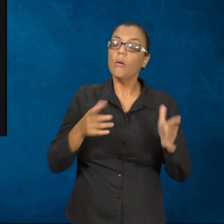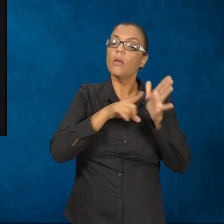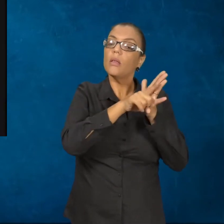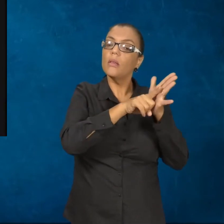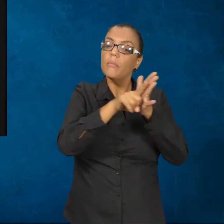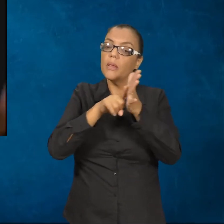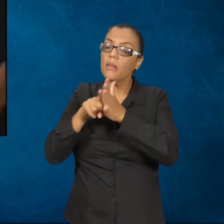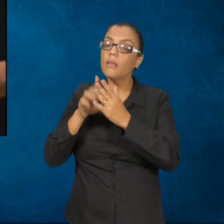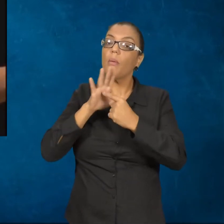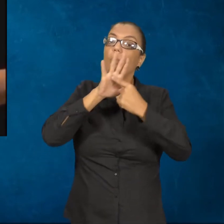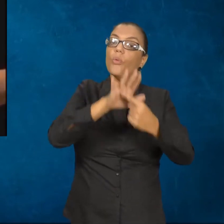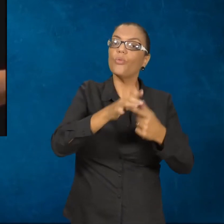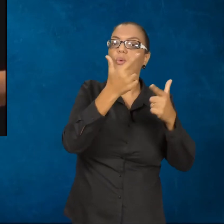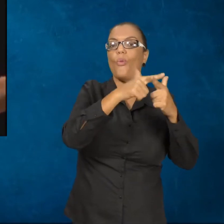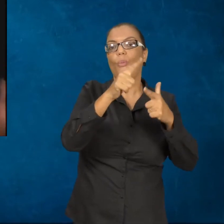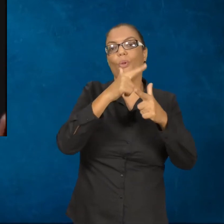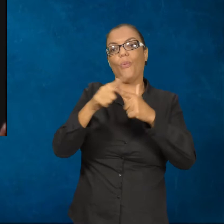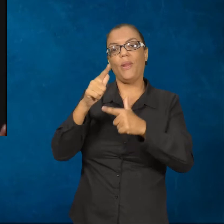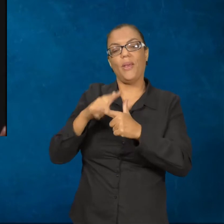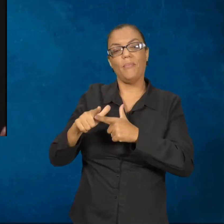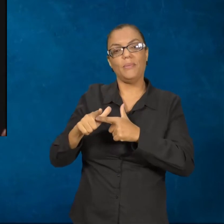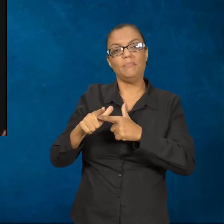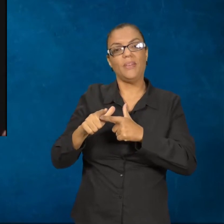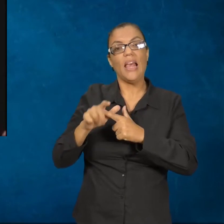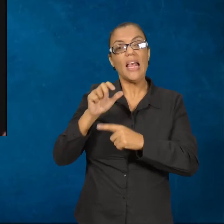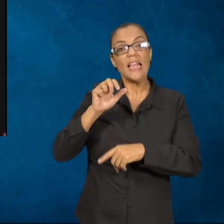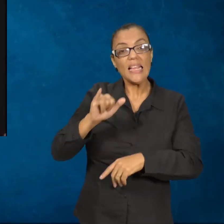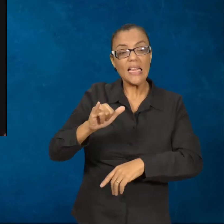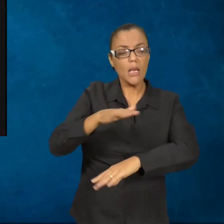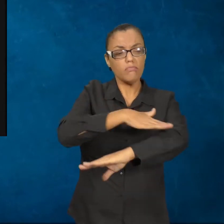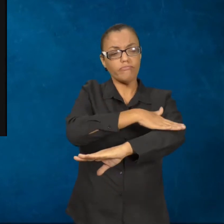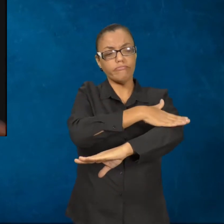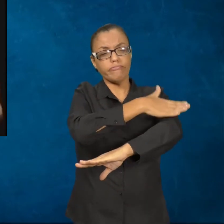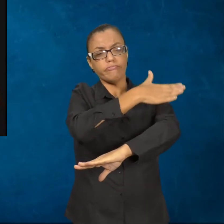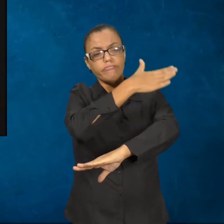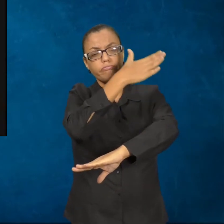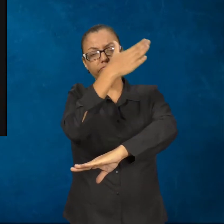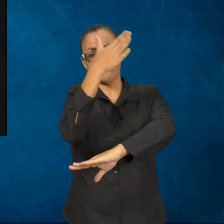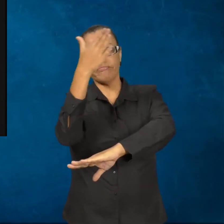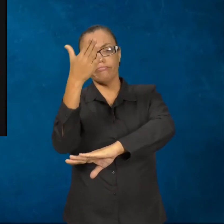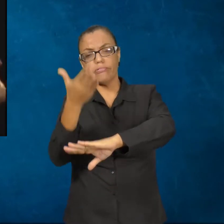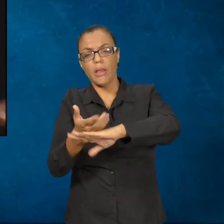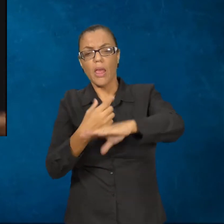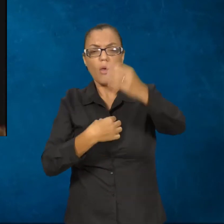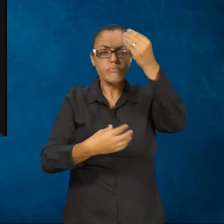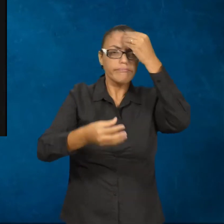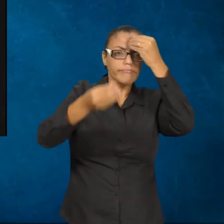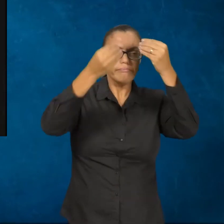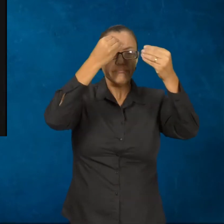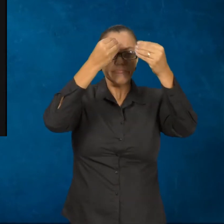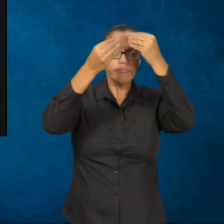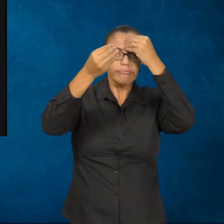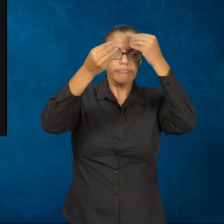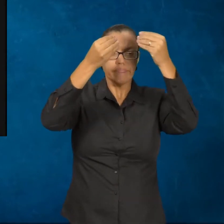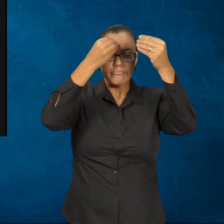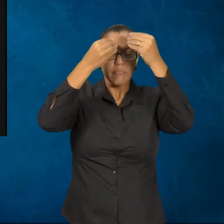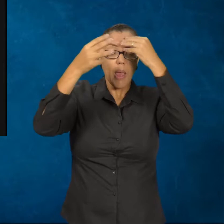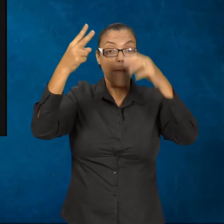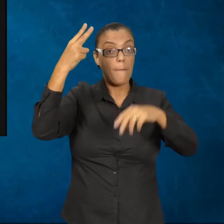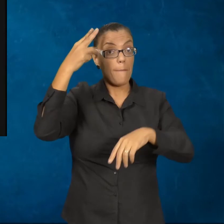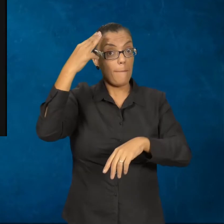noite o que foi dado durante o dia é desmanchado durante a noite. E cuidado, hein? Gente, estou falando em